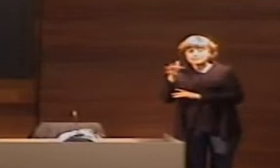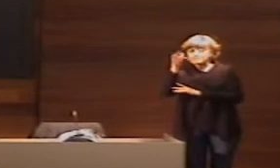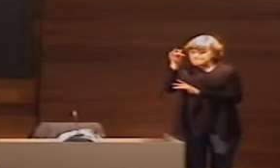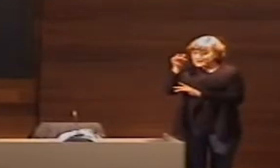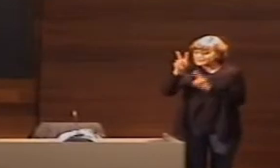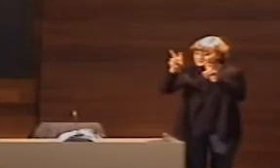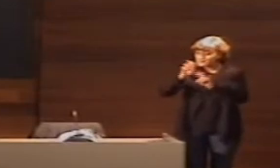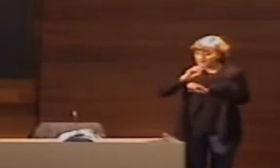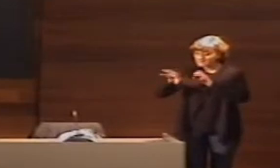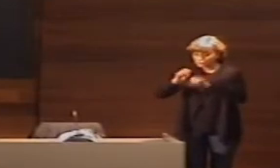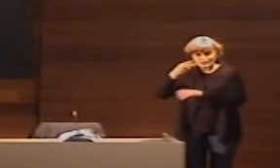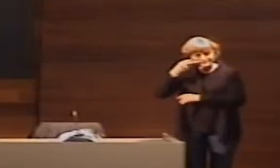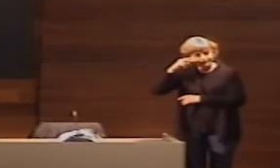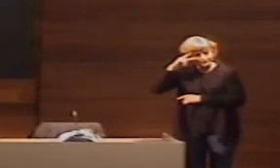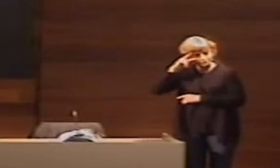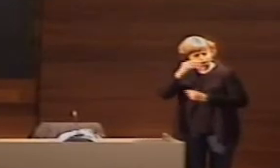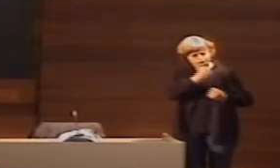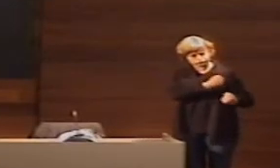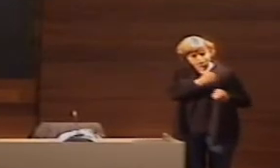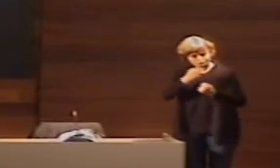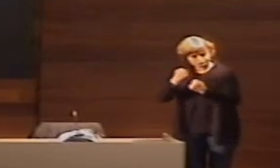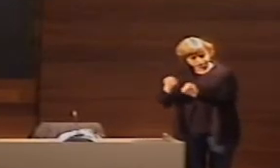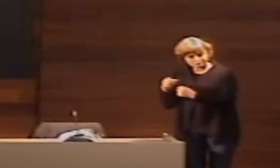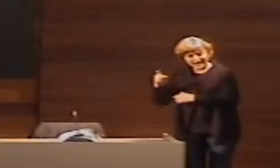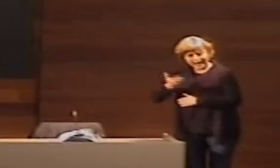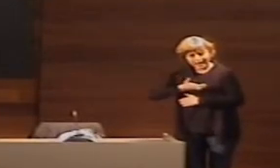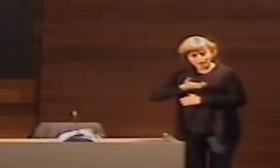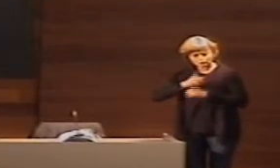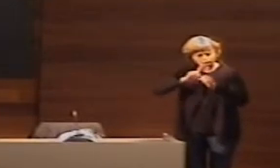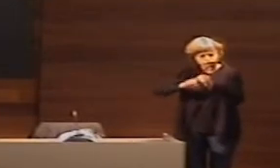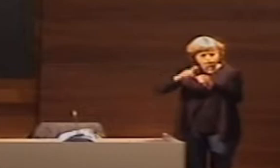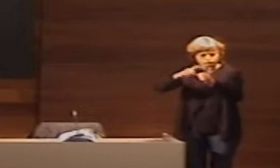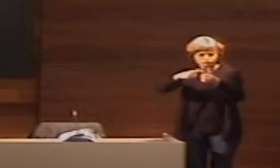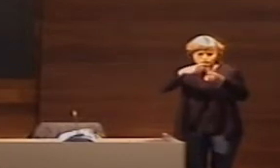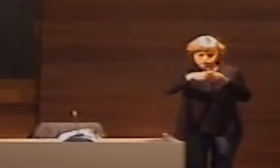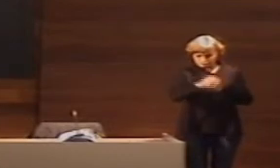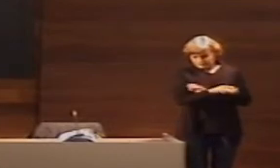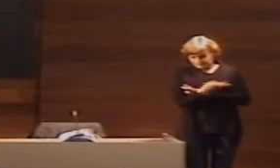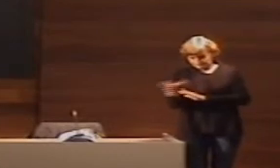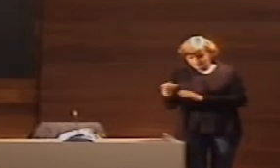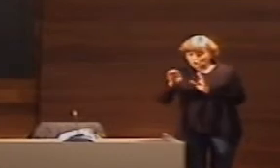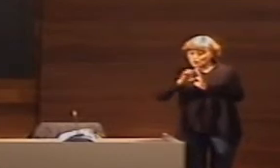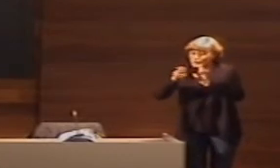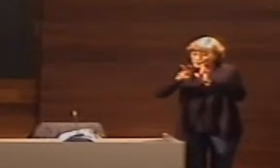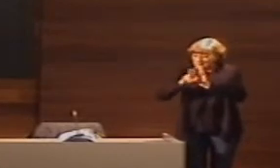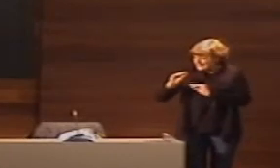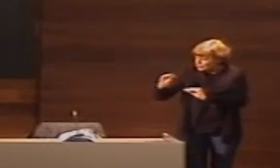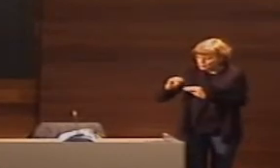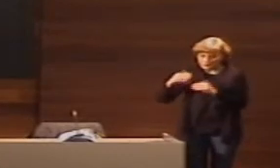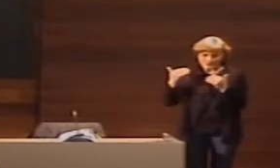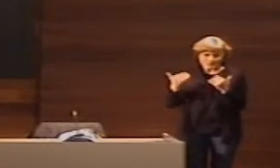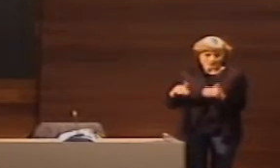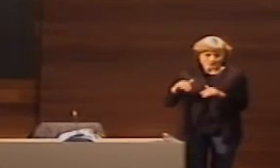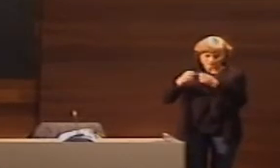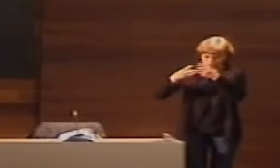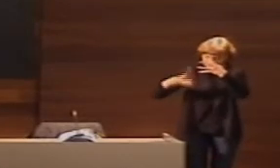residuos, asesorado a diferentes ayuntamientos, pero para profundizar un poquito más en su currículum, que es amplio y extenso, pues le